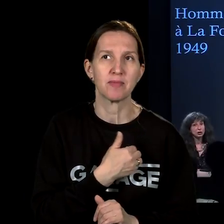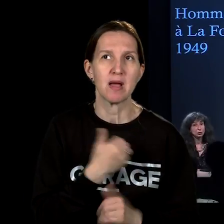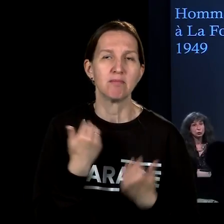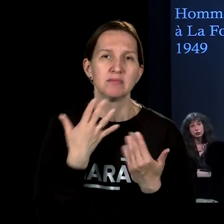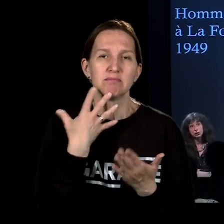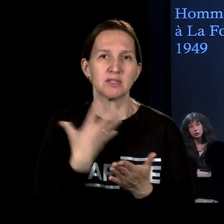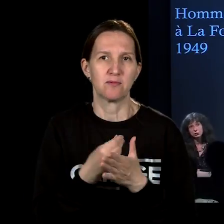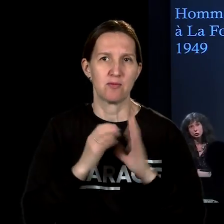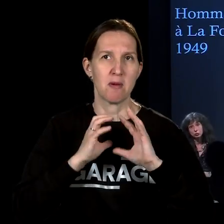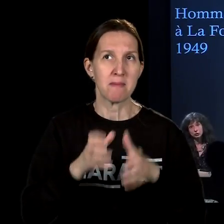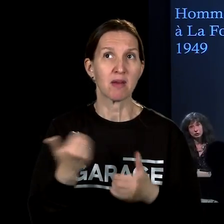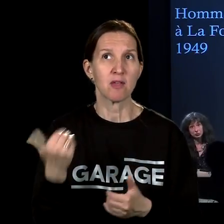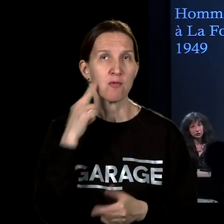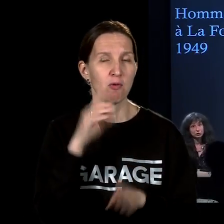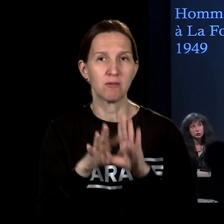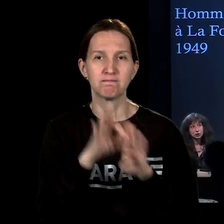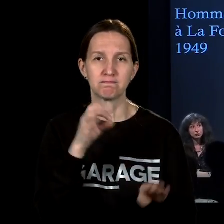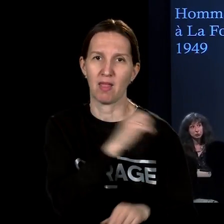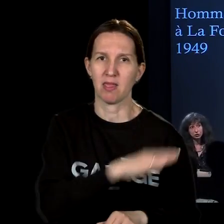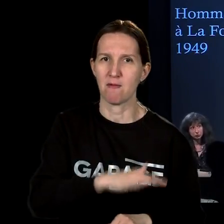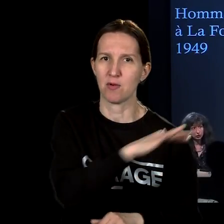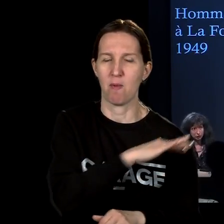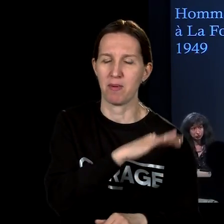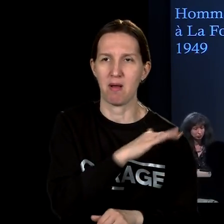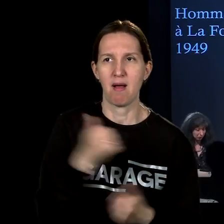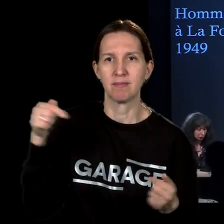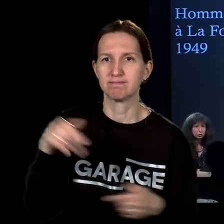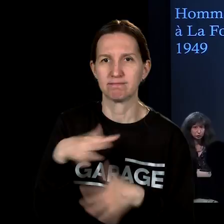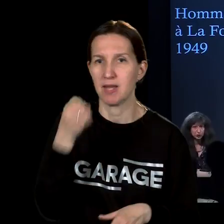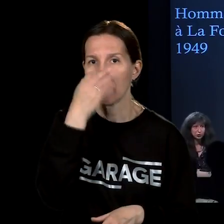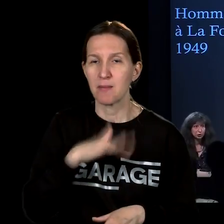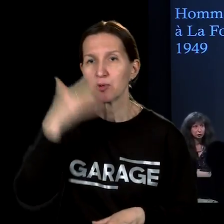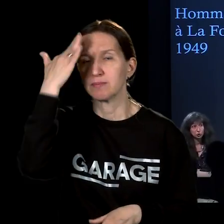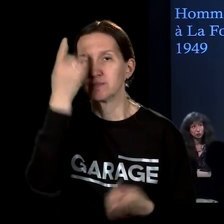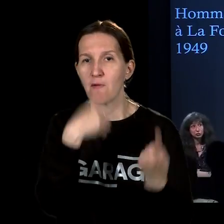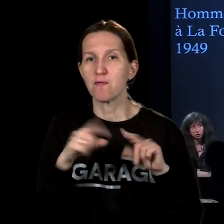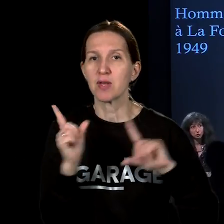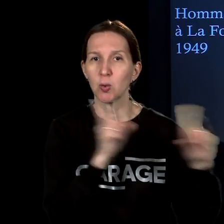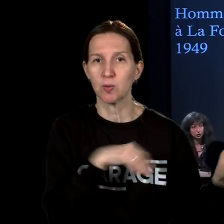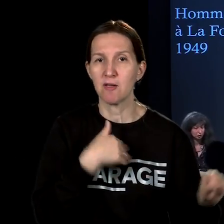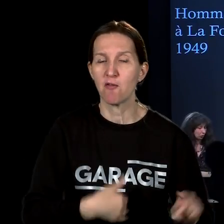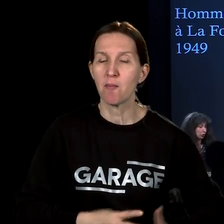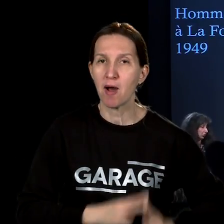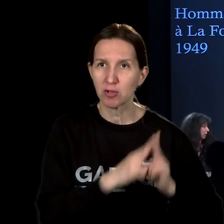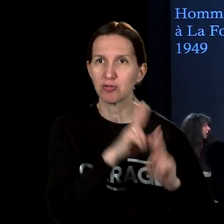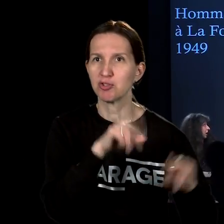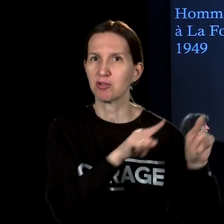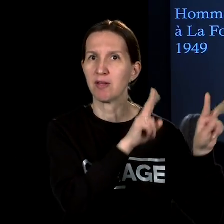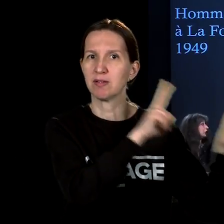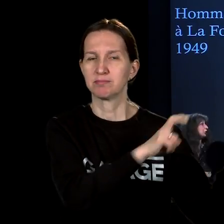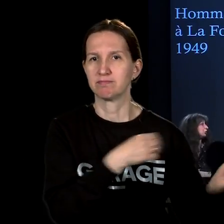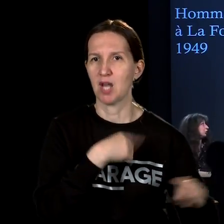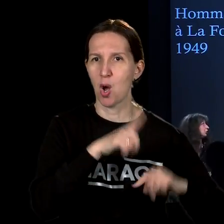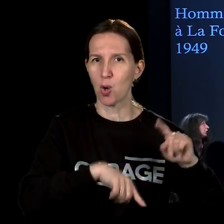– это не Япония, это Европа. И всеми силами пытается выбраться в Париж, вернуться в Париж, который начинает воспринимать как родину.